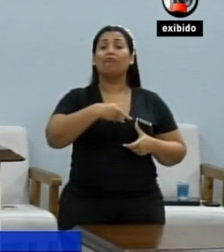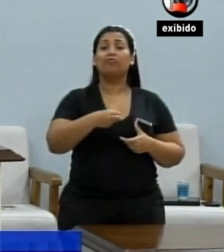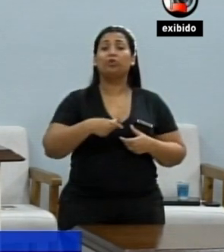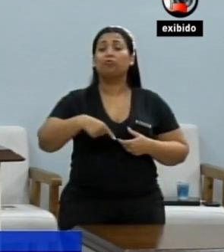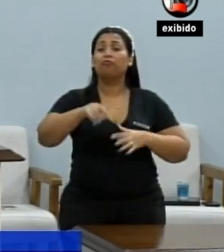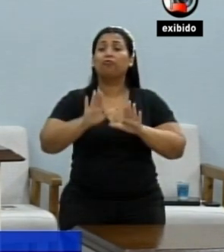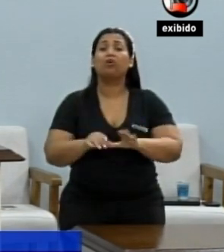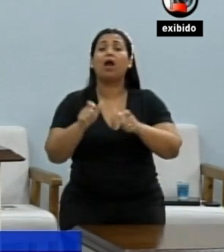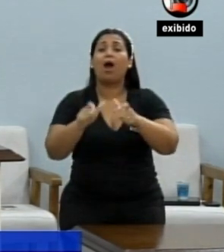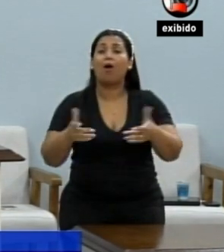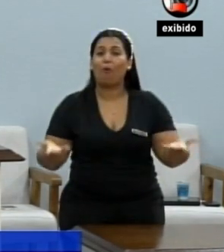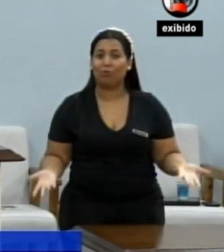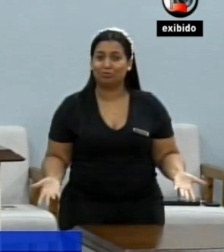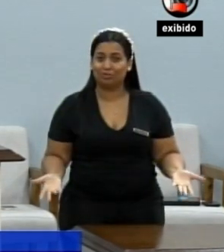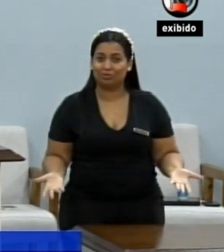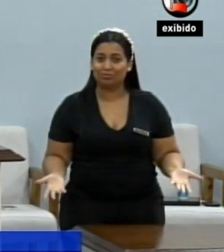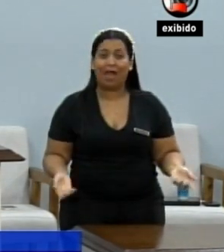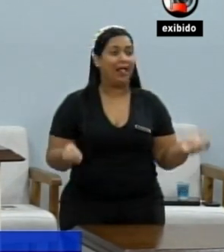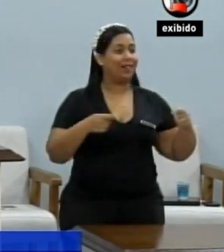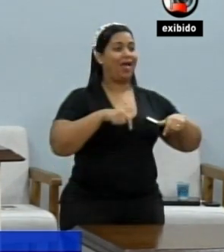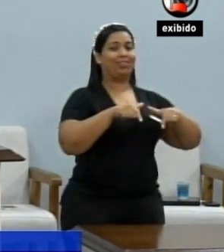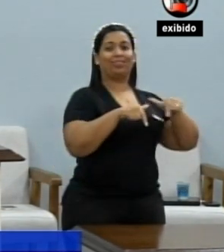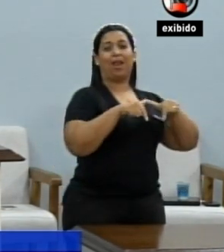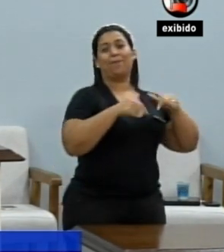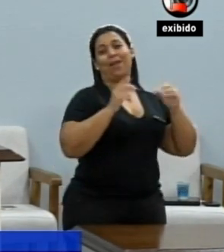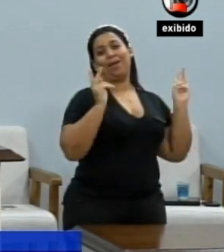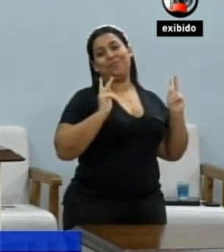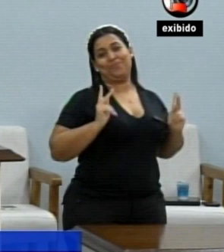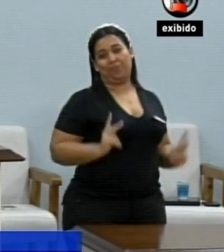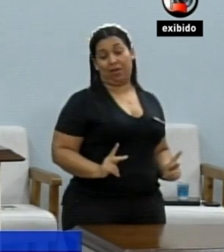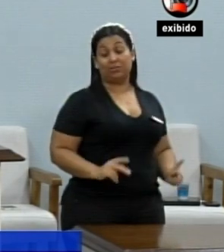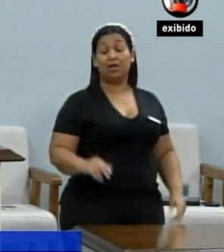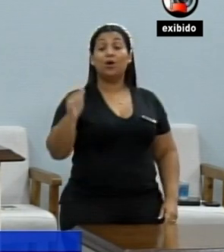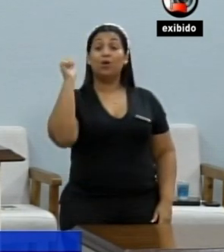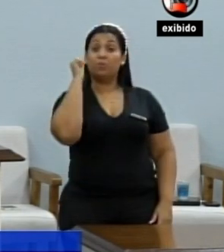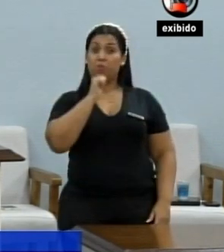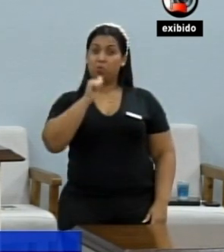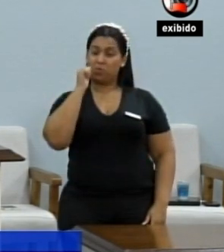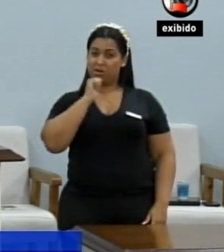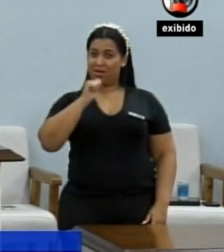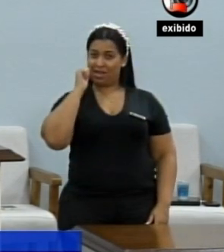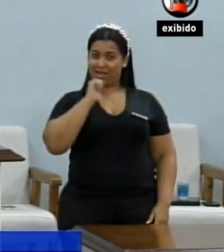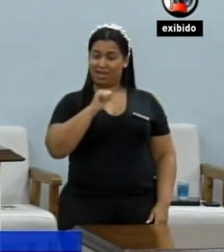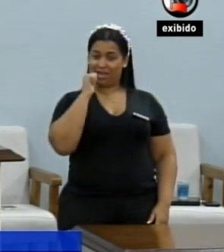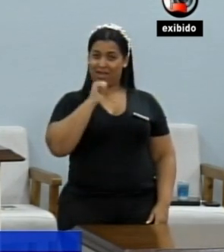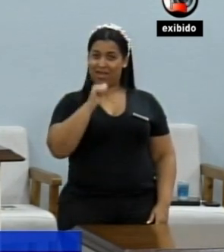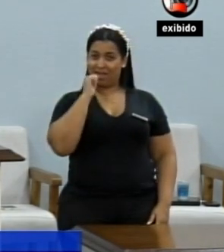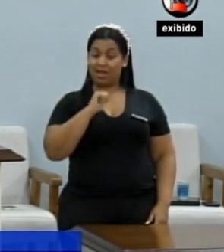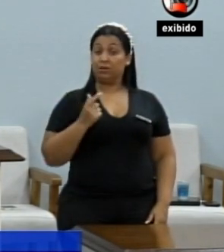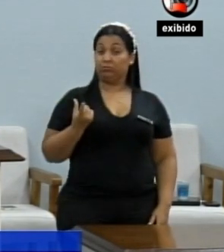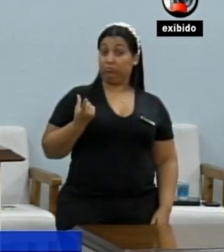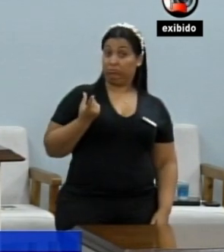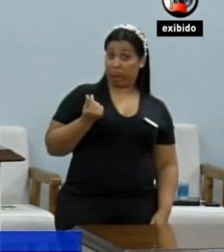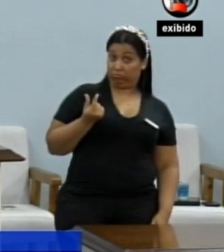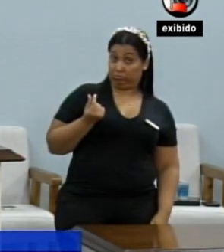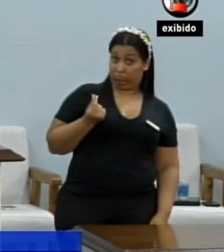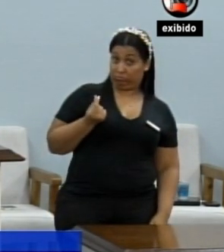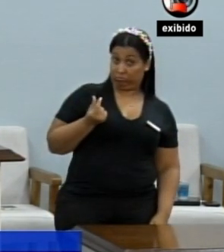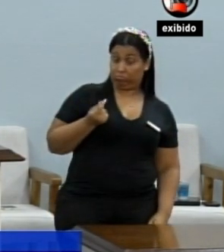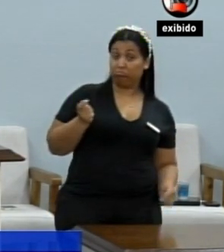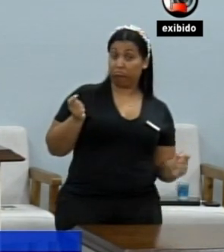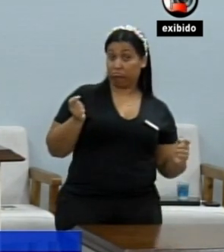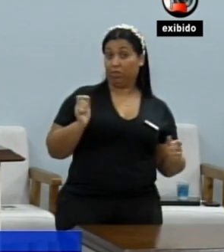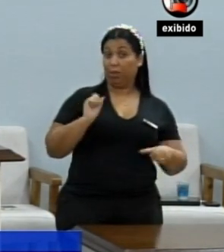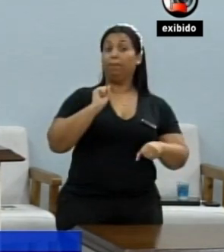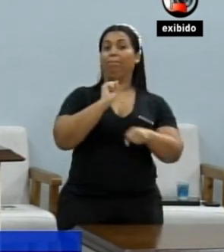para estudarem e assim poderem trabalhar em paz. Mulheres com autonomia na renda conseguem romper o ciclo de